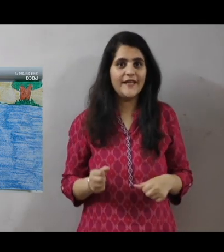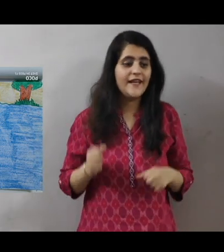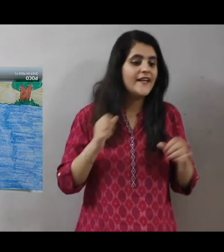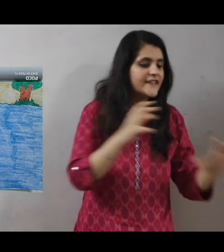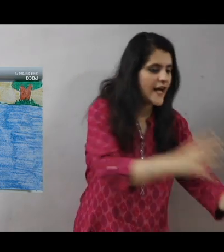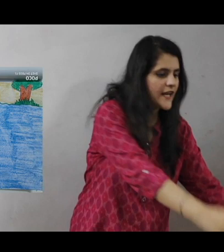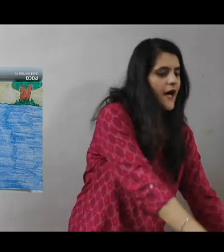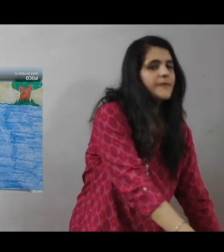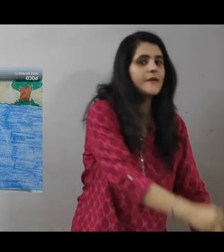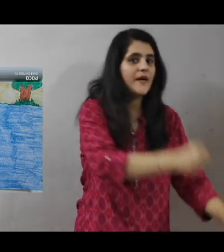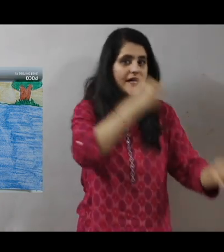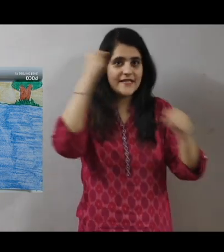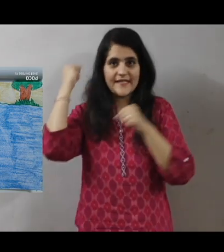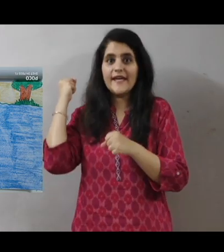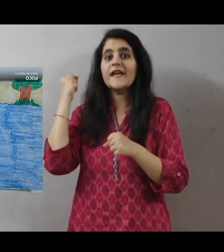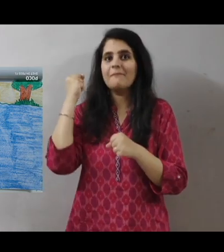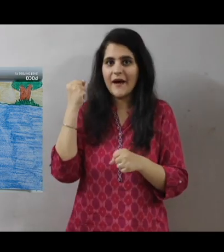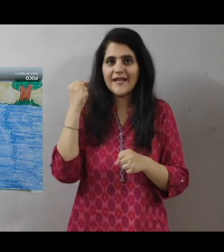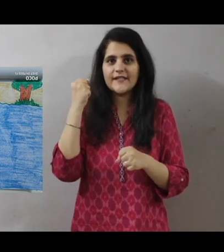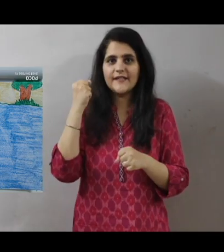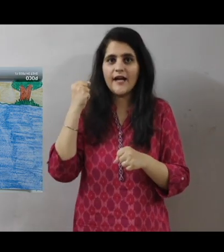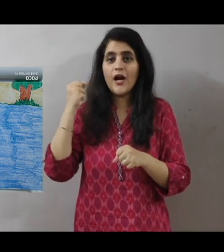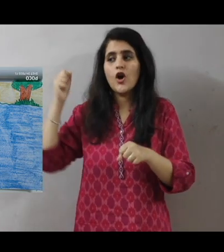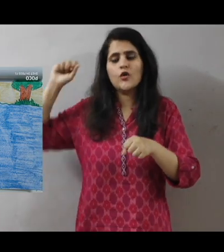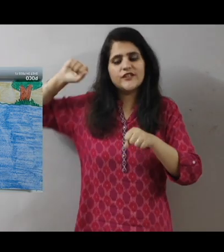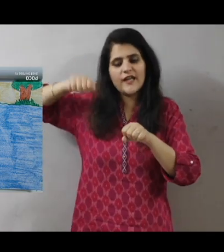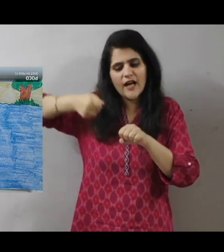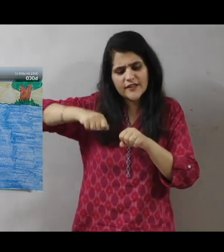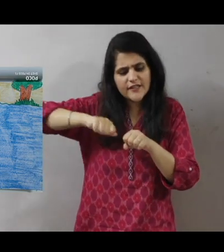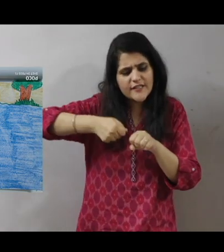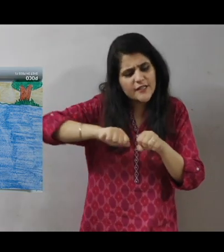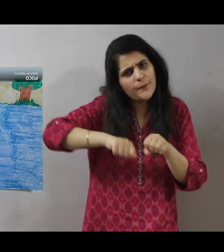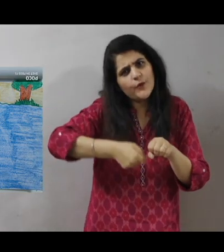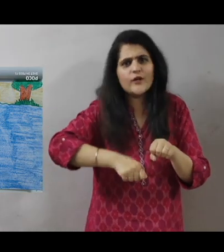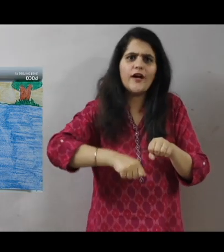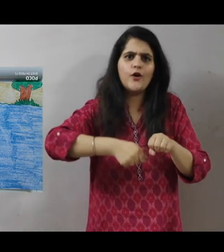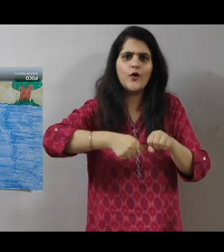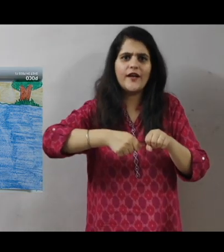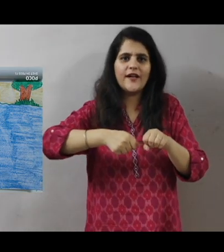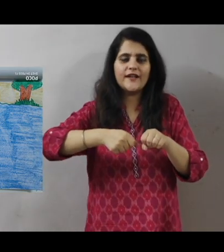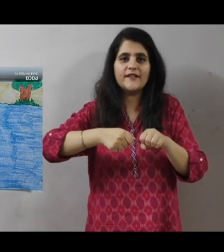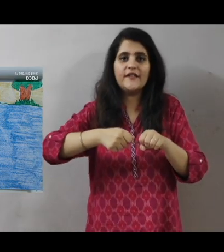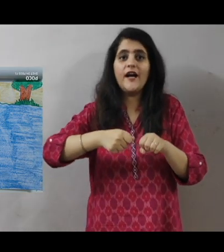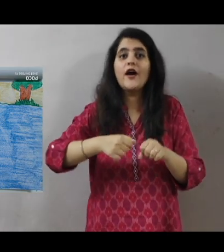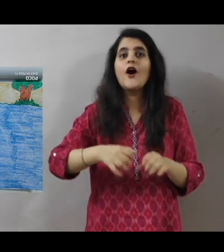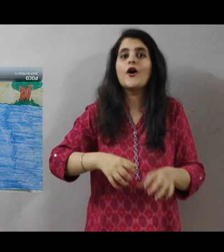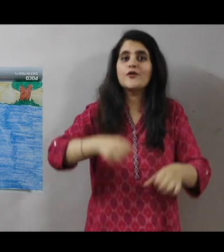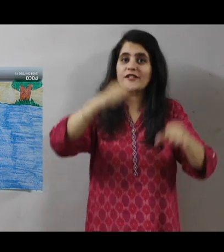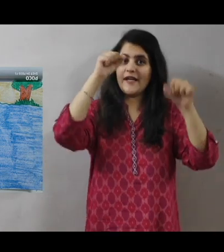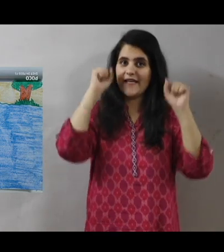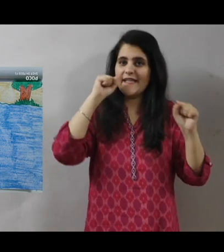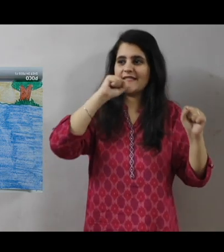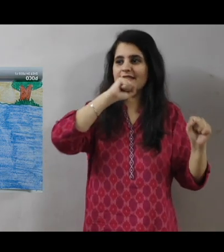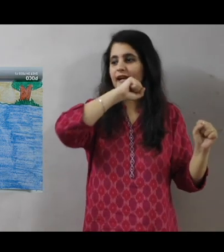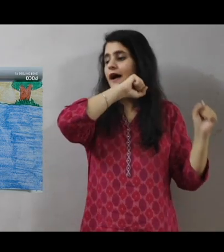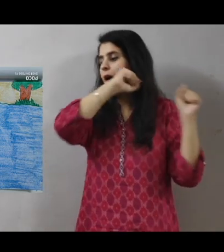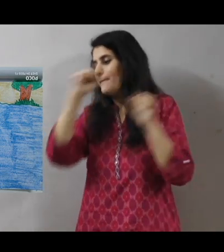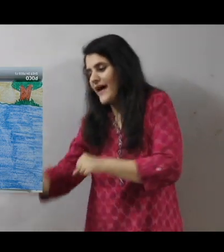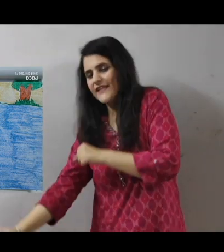उसने तालाब के बगल से एक बांस लिया, उसे अंदर से पूरा खोखला कर दिया और उसका एक सिरा